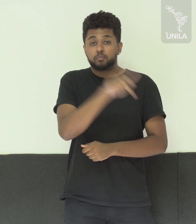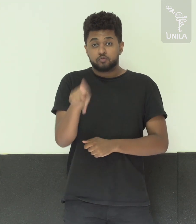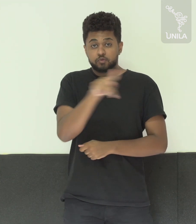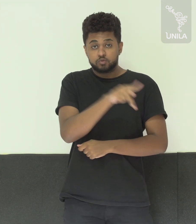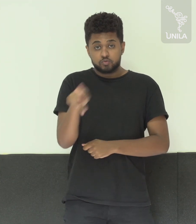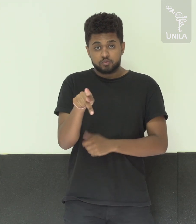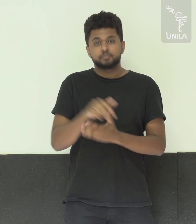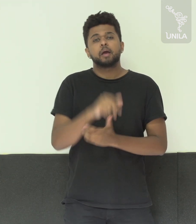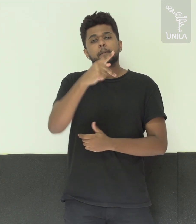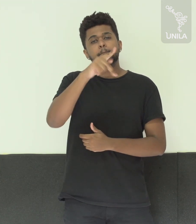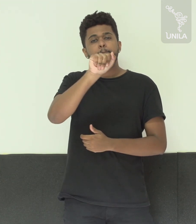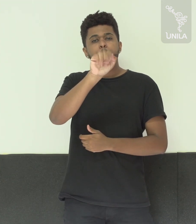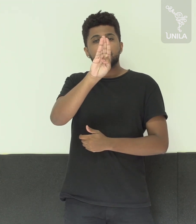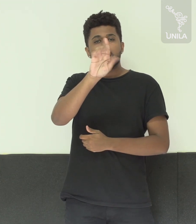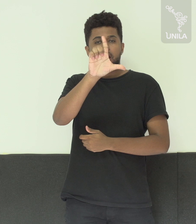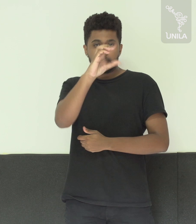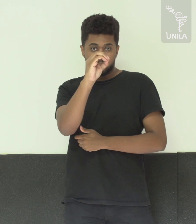Professor Pablo